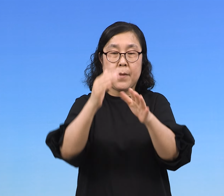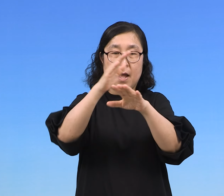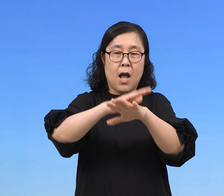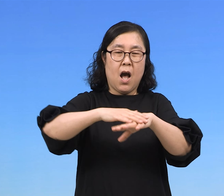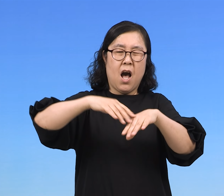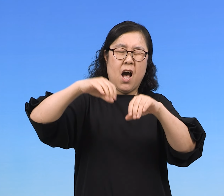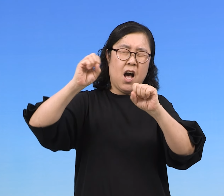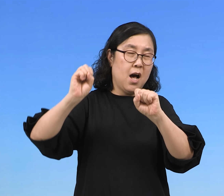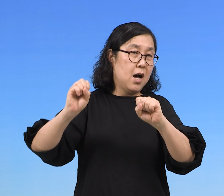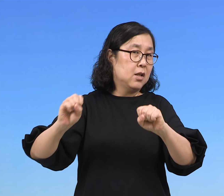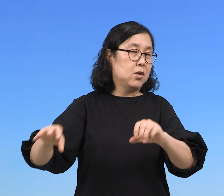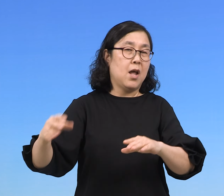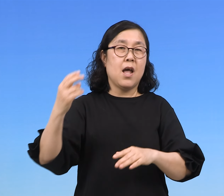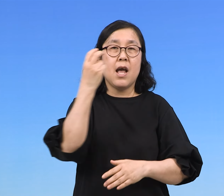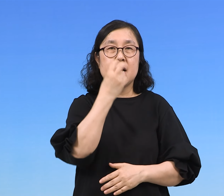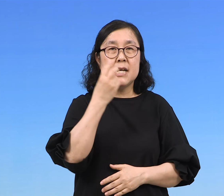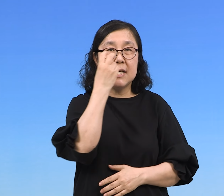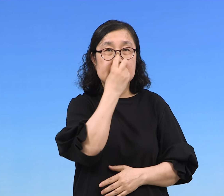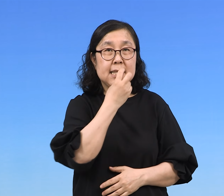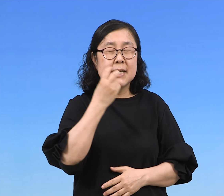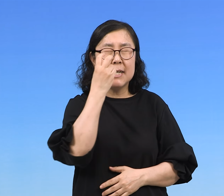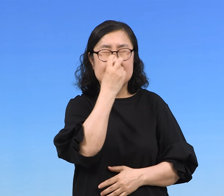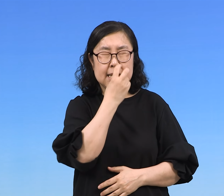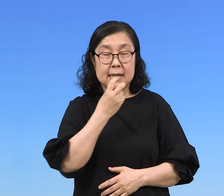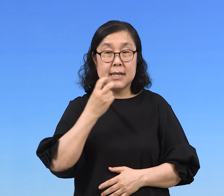헛되이 지키네